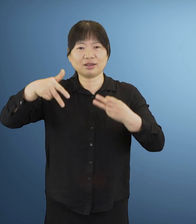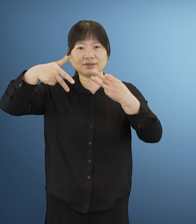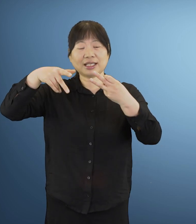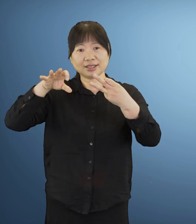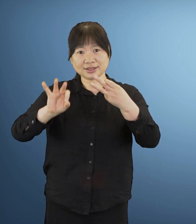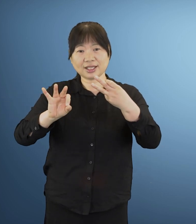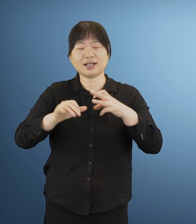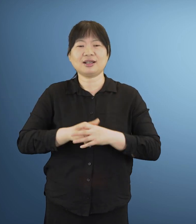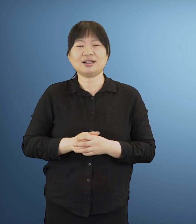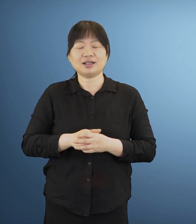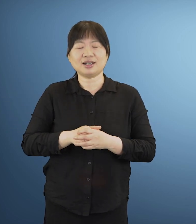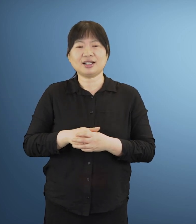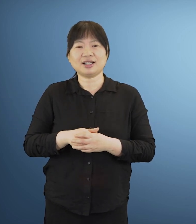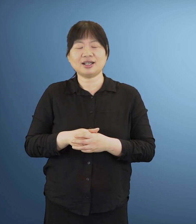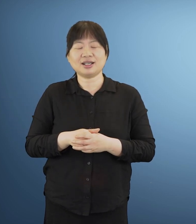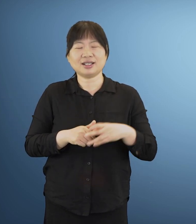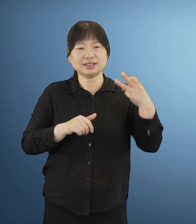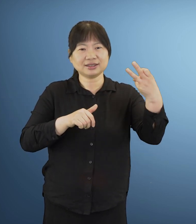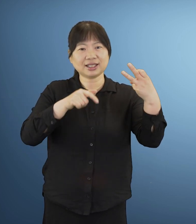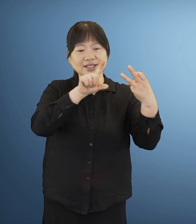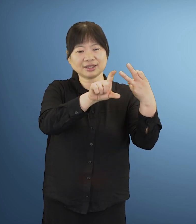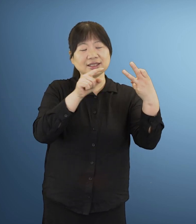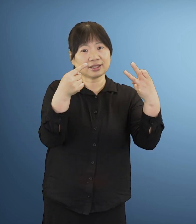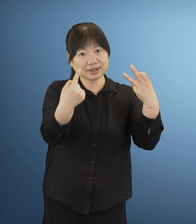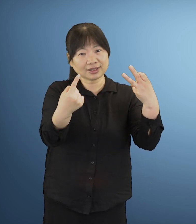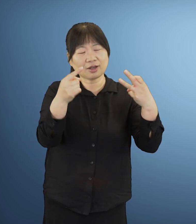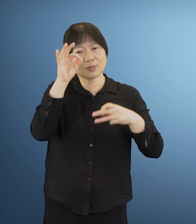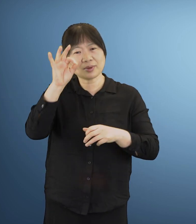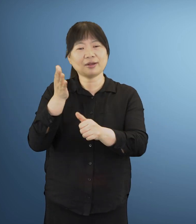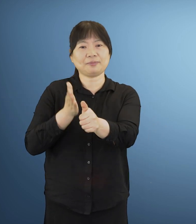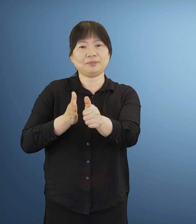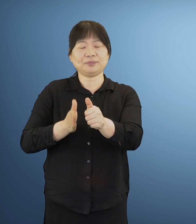13장 1절을 보십시다.